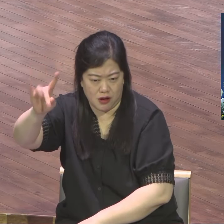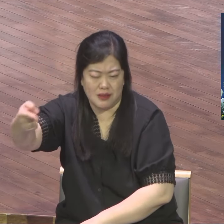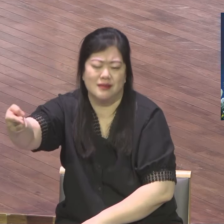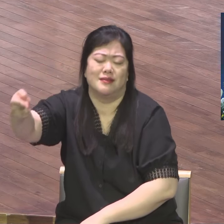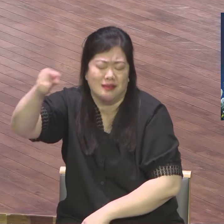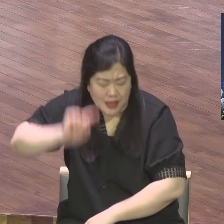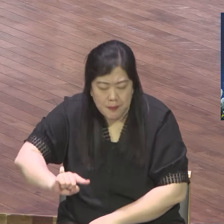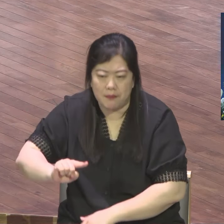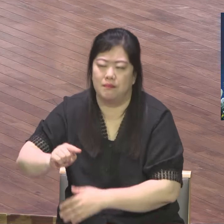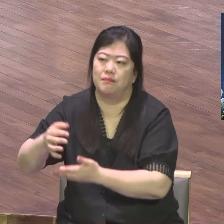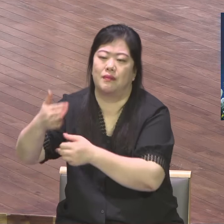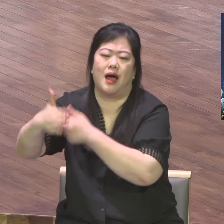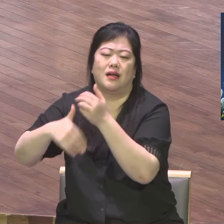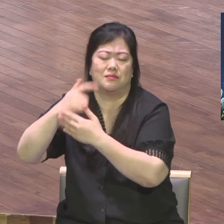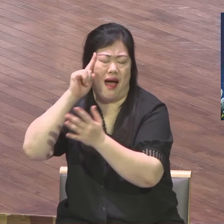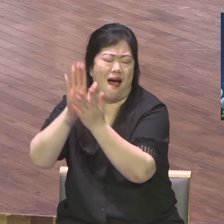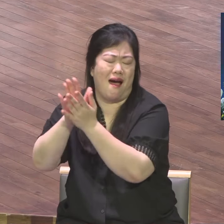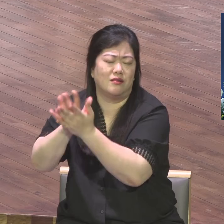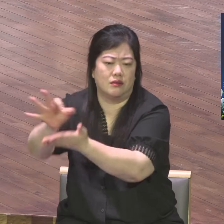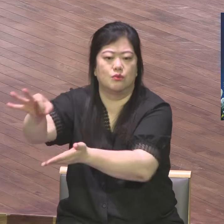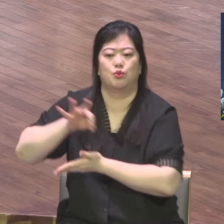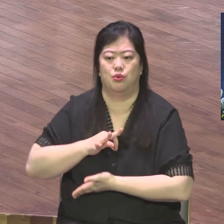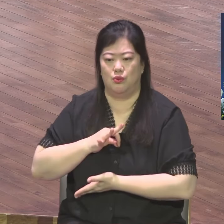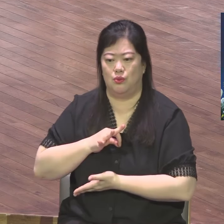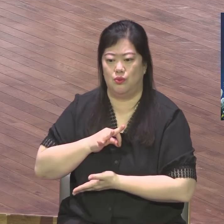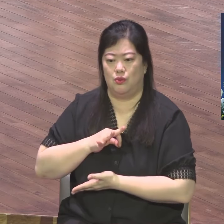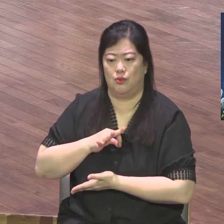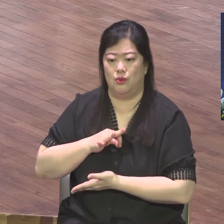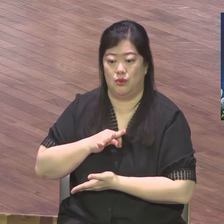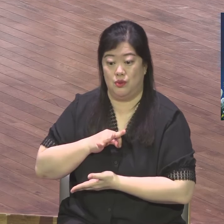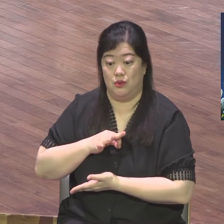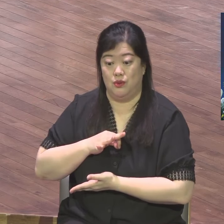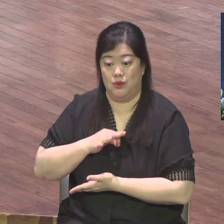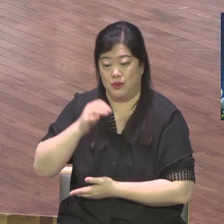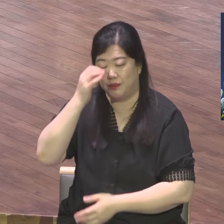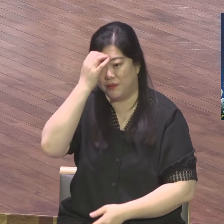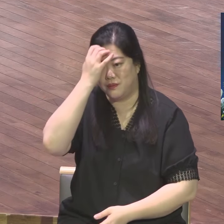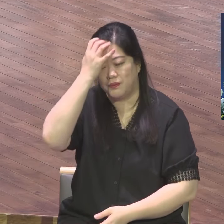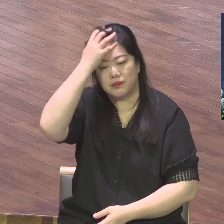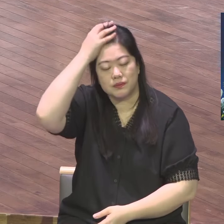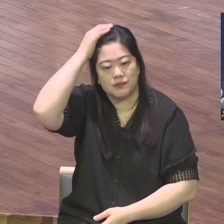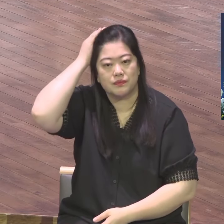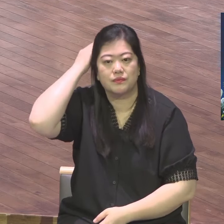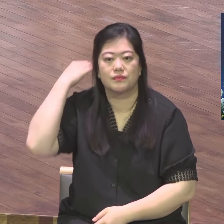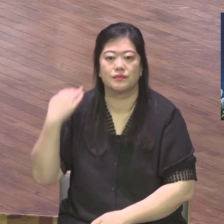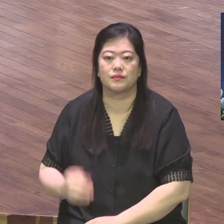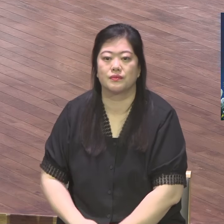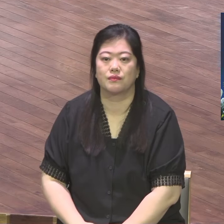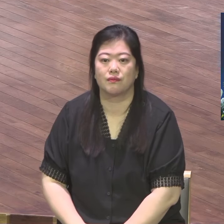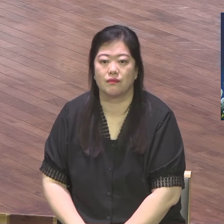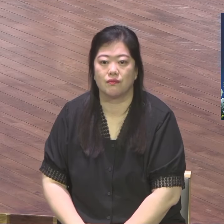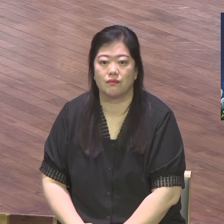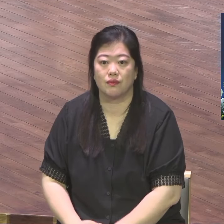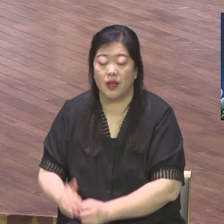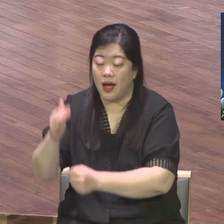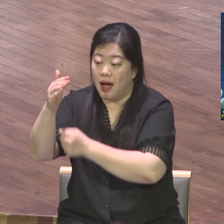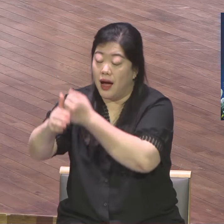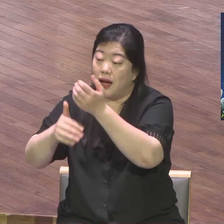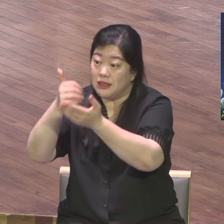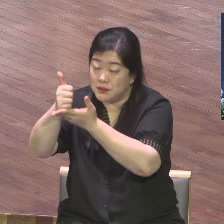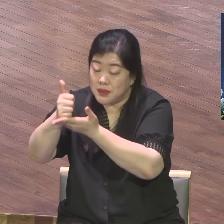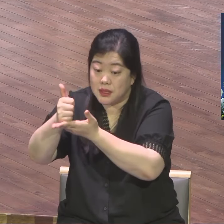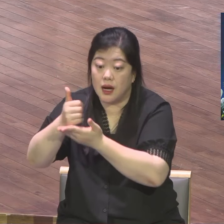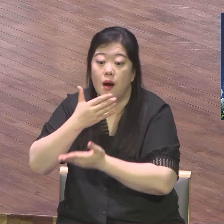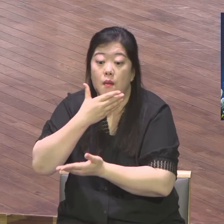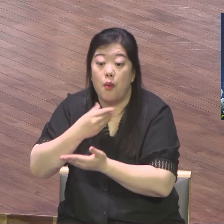소산물의 처음 익은 열매를, 다시 처음 익은 열매가 뭐요? 십일조잖아요. 하나님께 드리면 그 축복해 주시고 하나님이 창고에